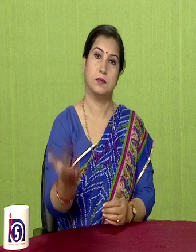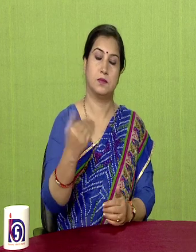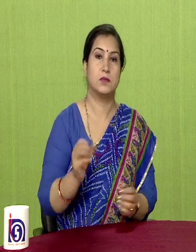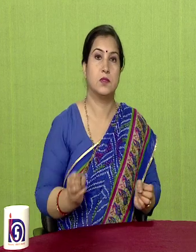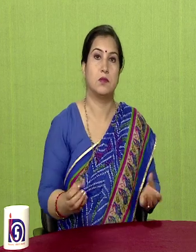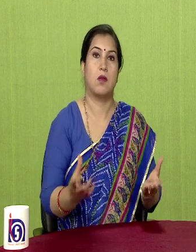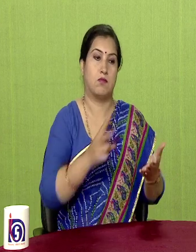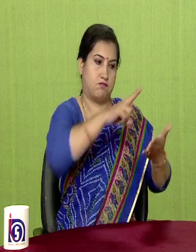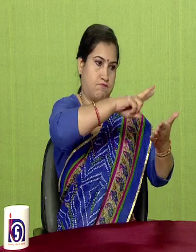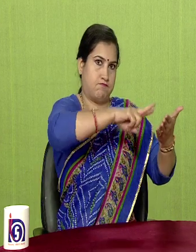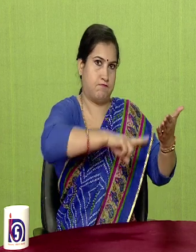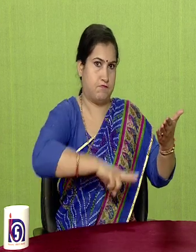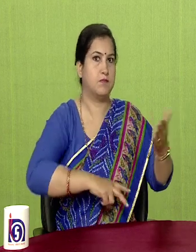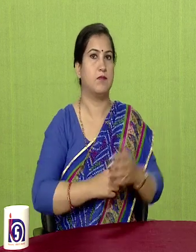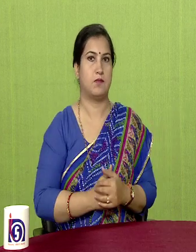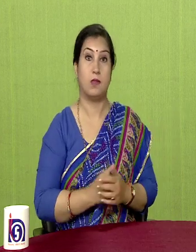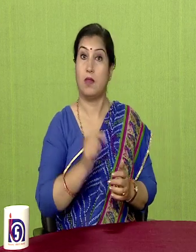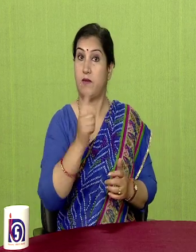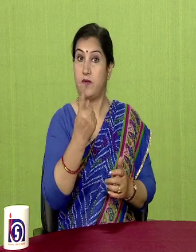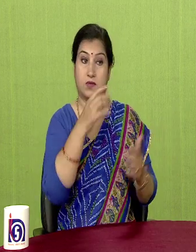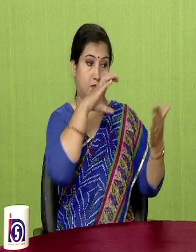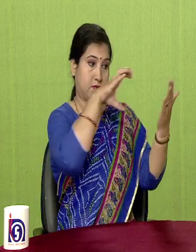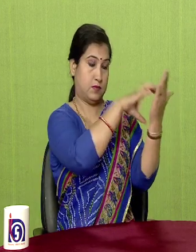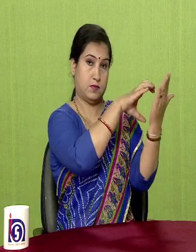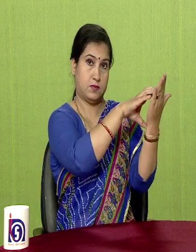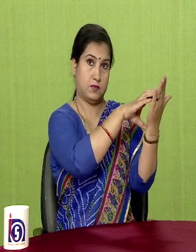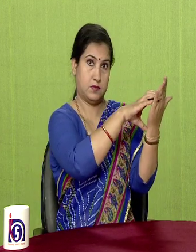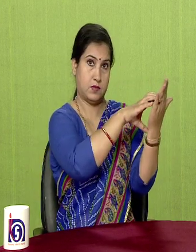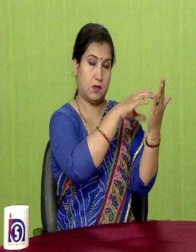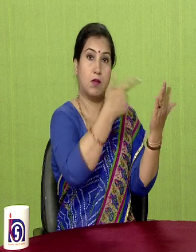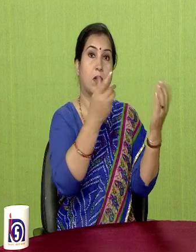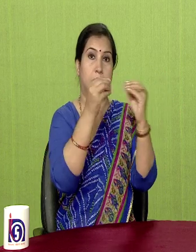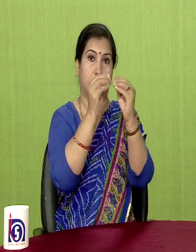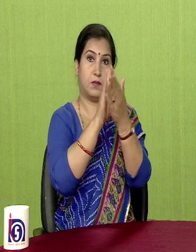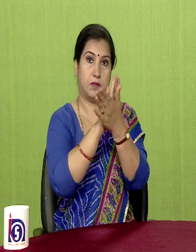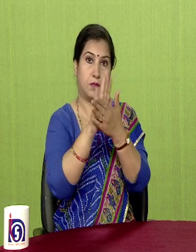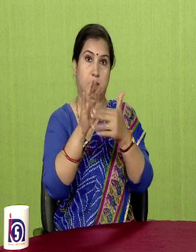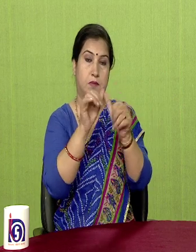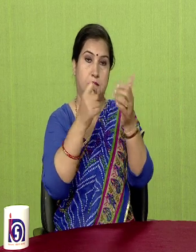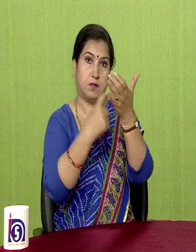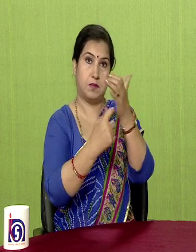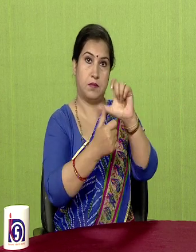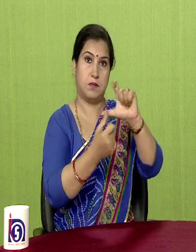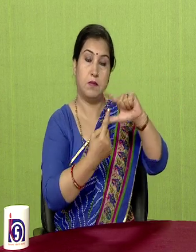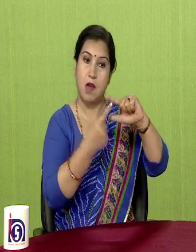आइए पहले सबसे पहला पद पढ़ते हैं। यह है भरत का